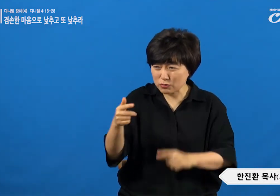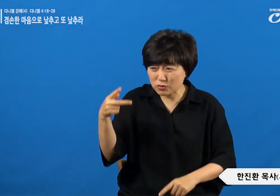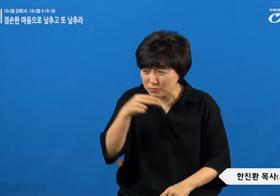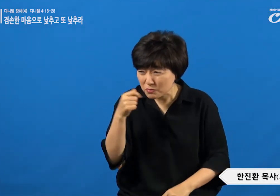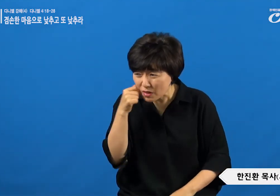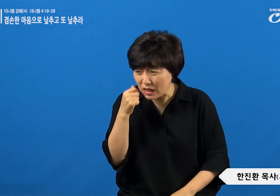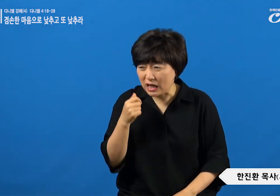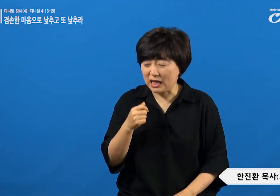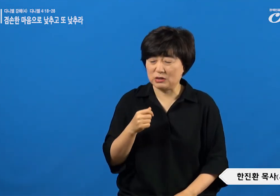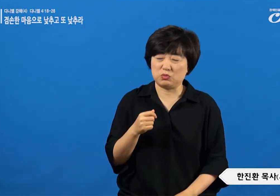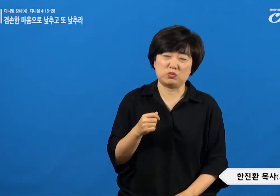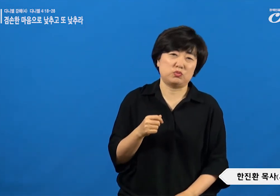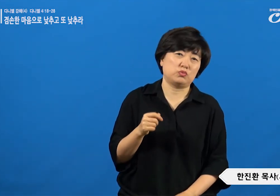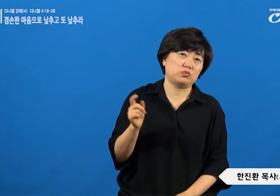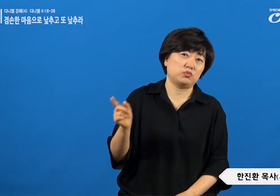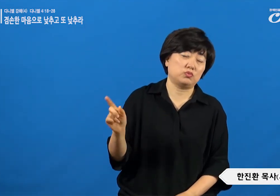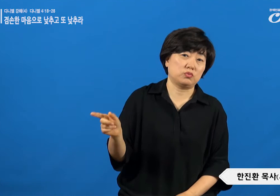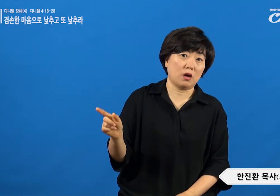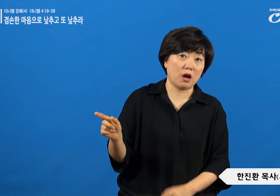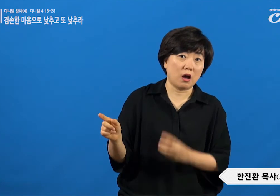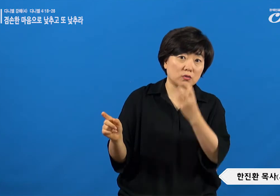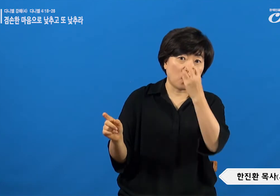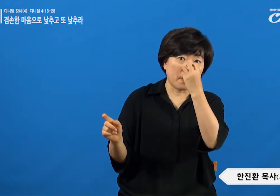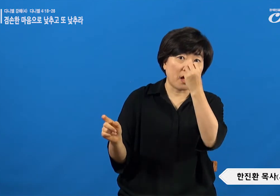하고 있어 하는 마음이 들기 시작합니다.